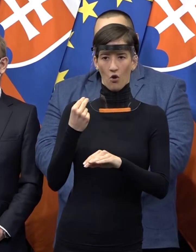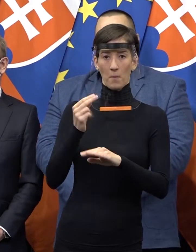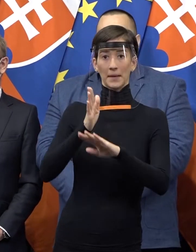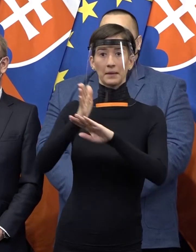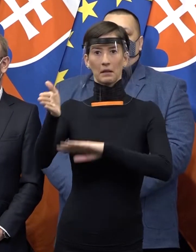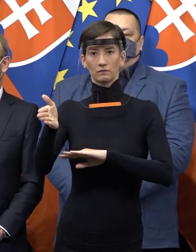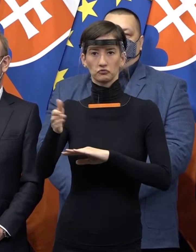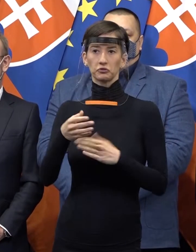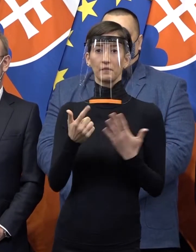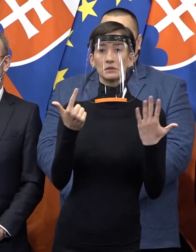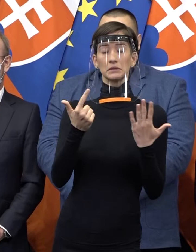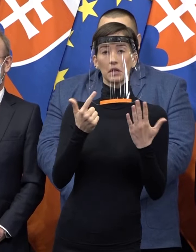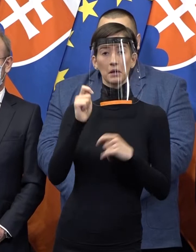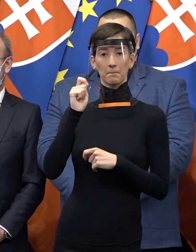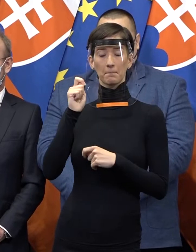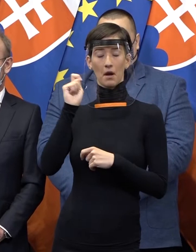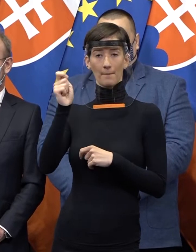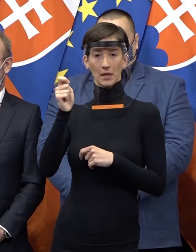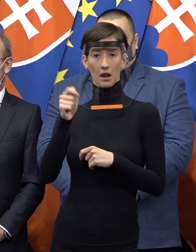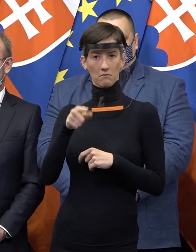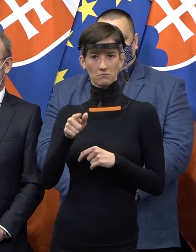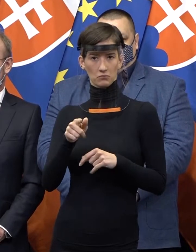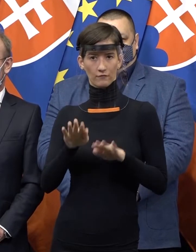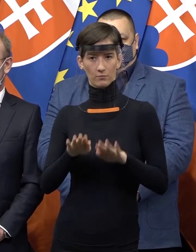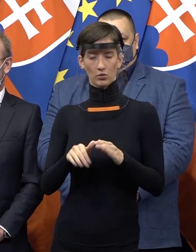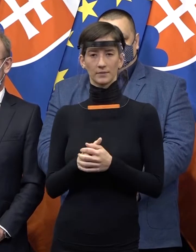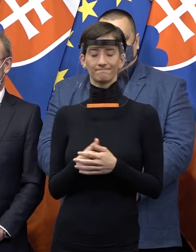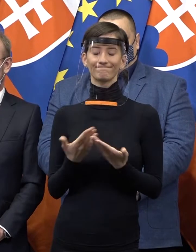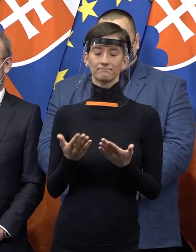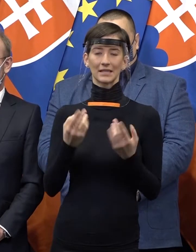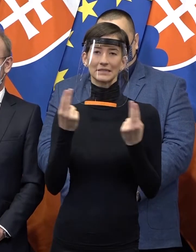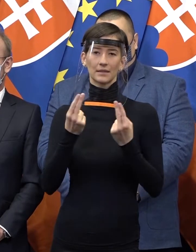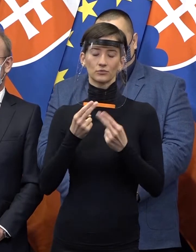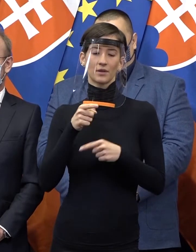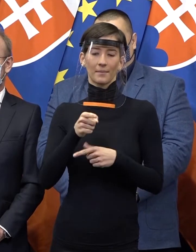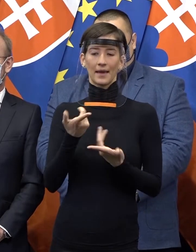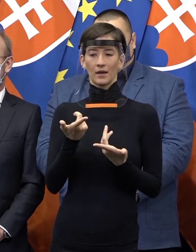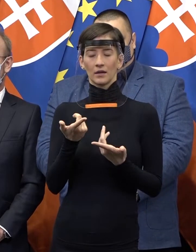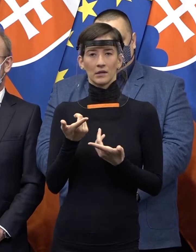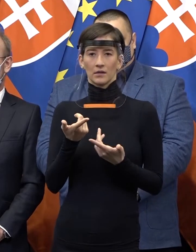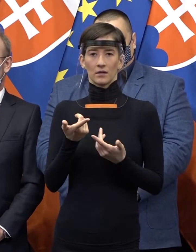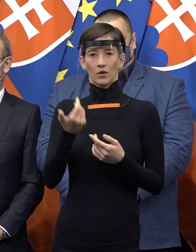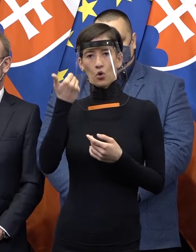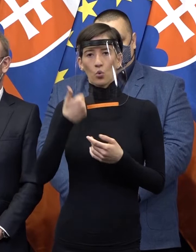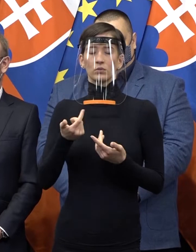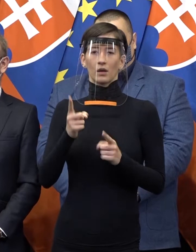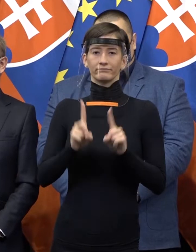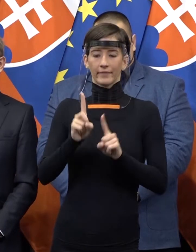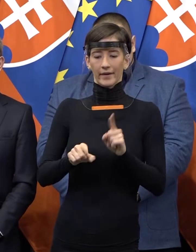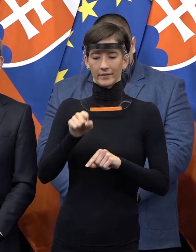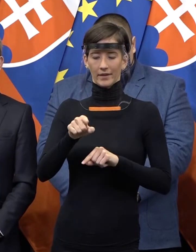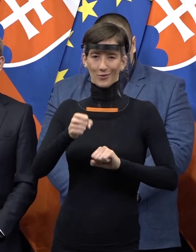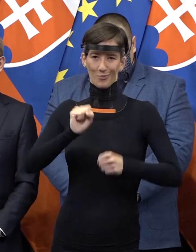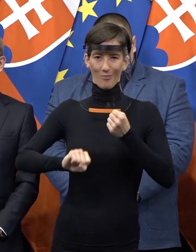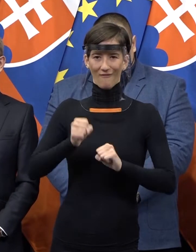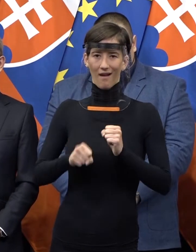budú ľudia, ktorí naschvál budú chcieť porušovať nejaké nariadenie, budú si sami sebe chcieť dokazovať a byť sa do hrude,